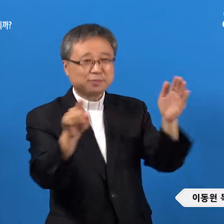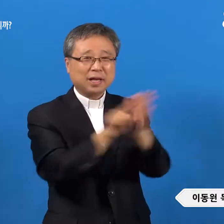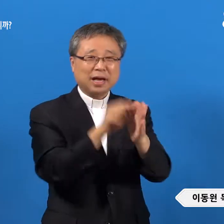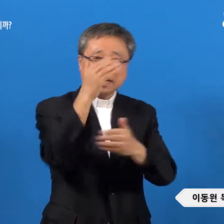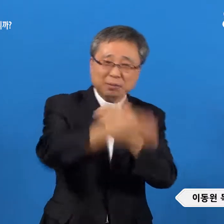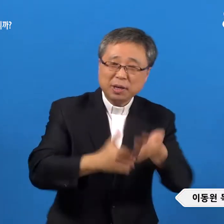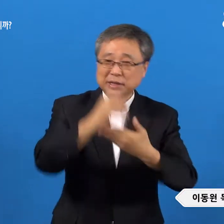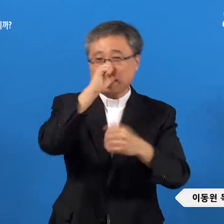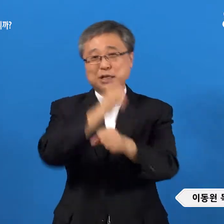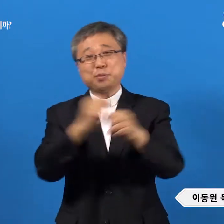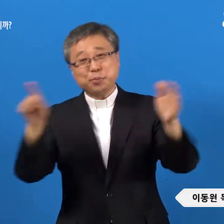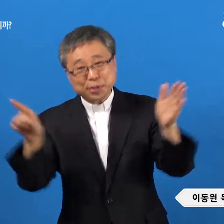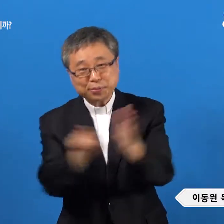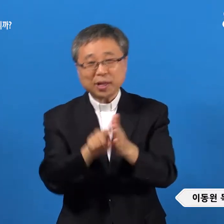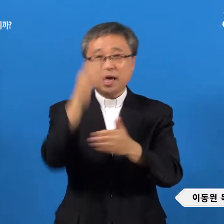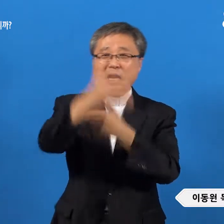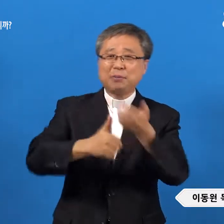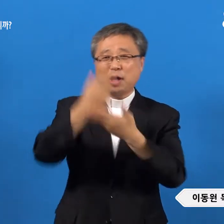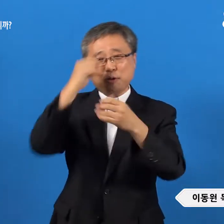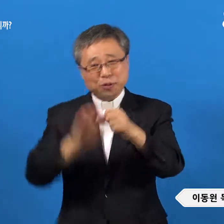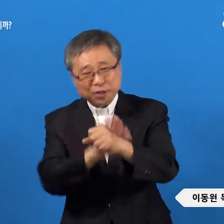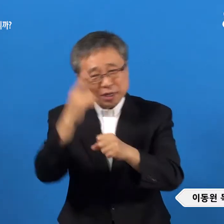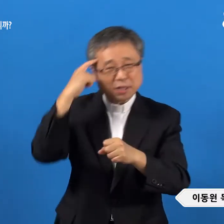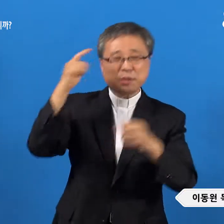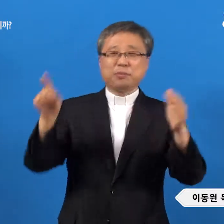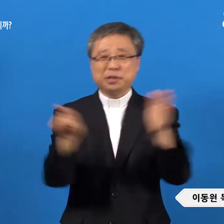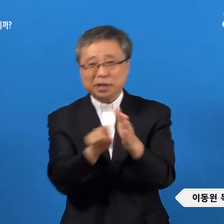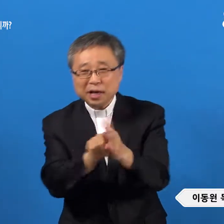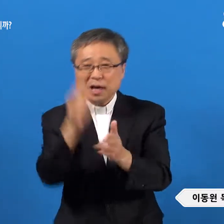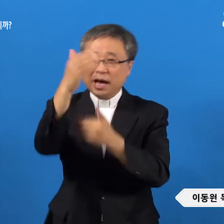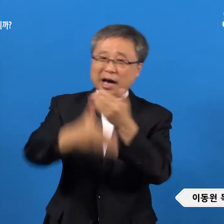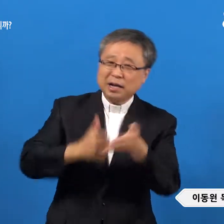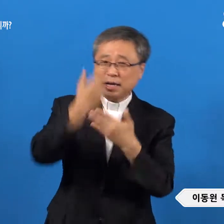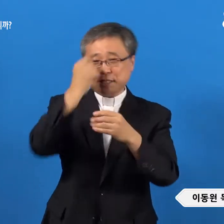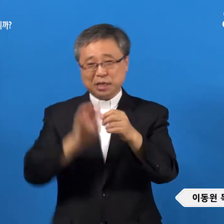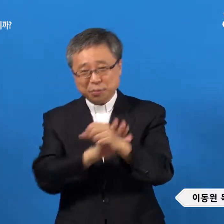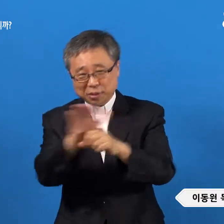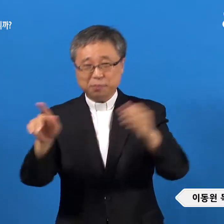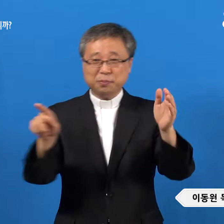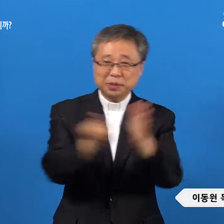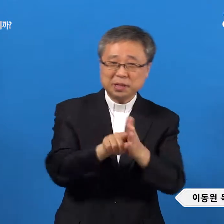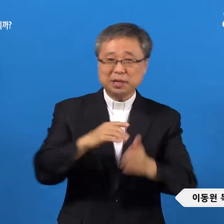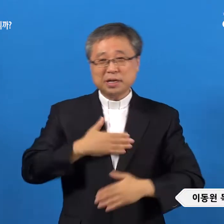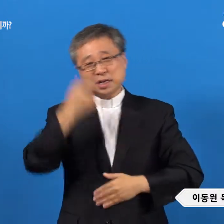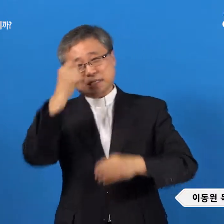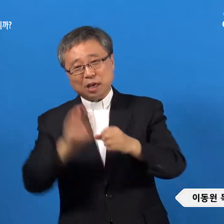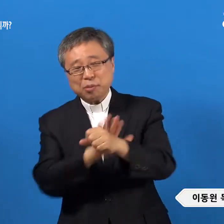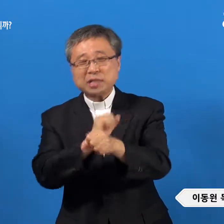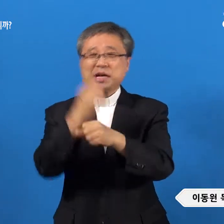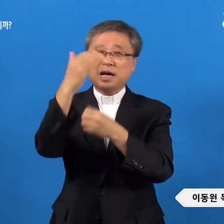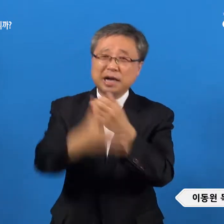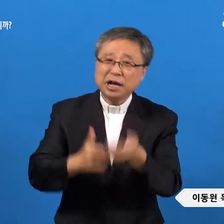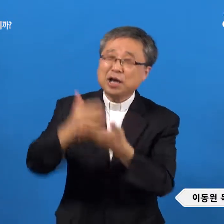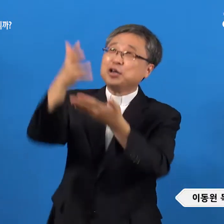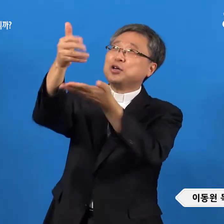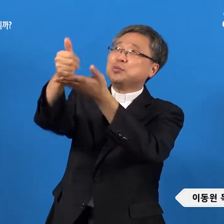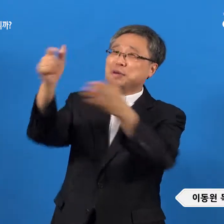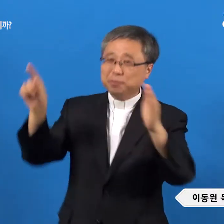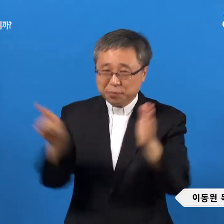선하심을 믿습니다. 하나님의 긍휼히 여기심을 믿습니다. 하나님의 자비를 믿습니다. 자비하신 하나님, 그분을 믿고